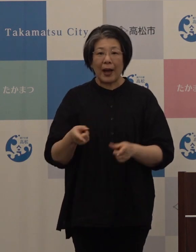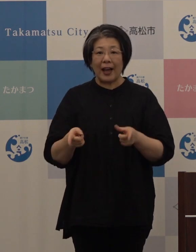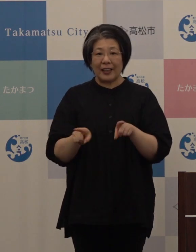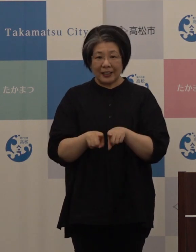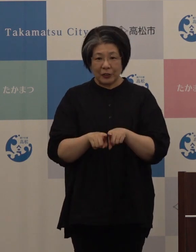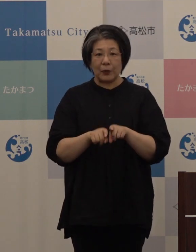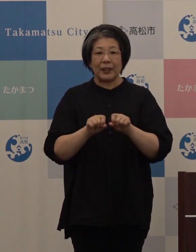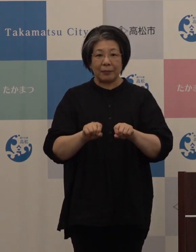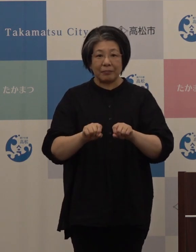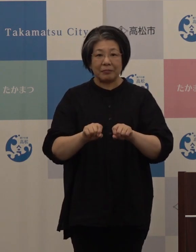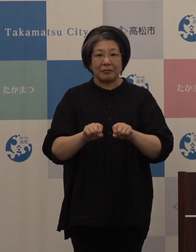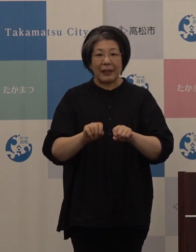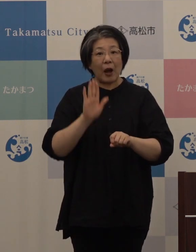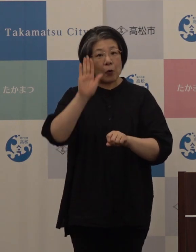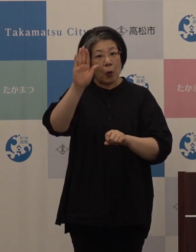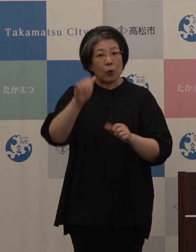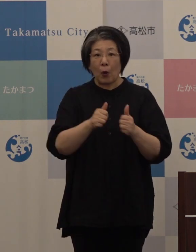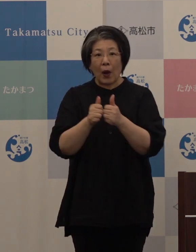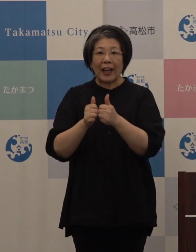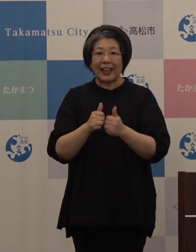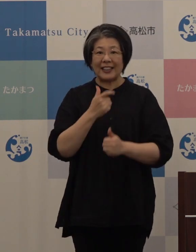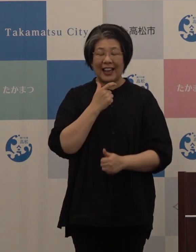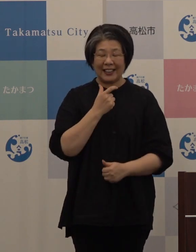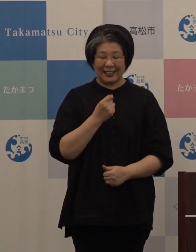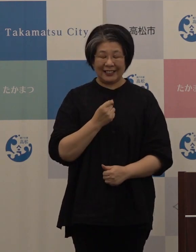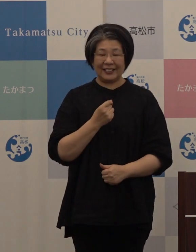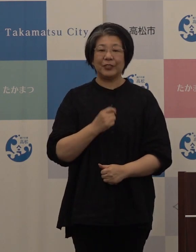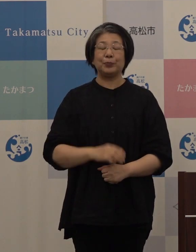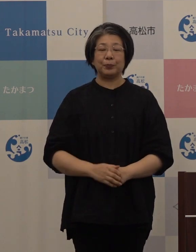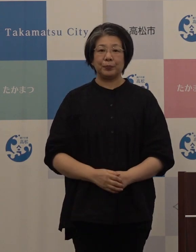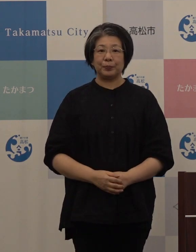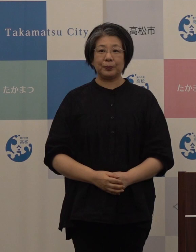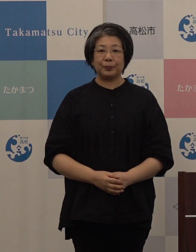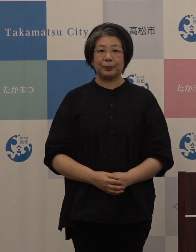と思っております。 わかりました、ありがとうございます。